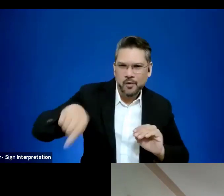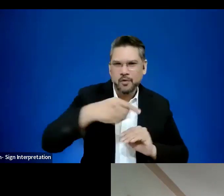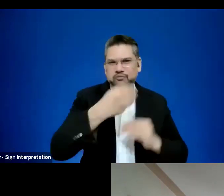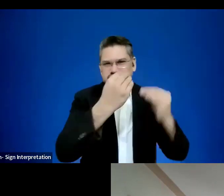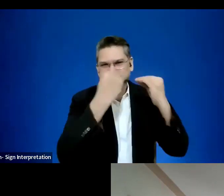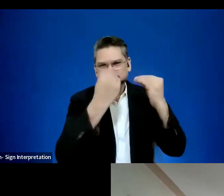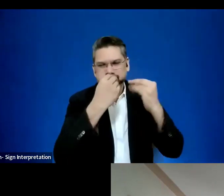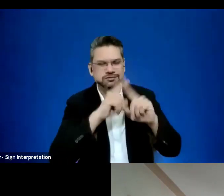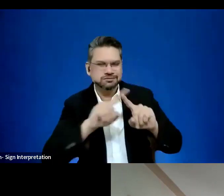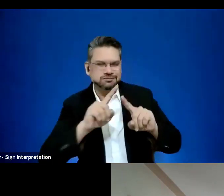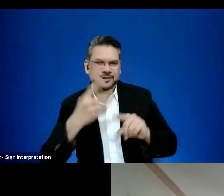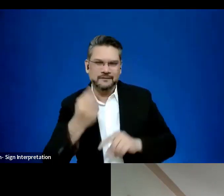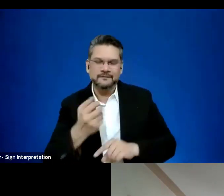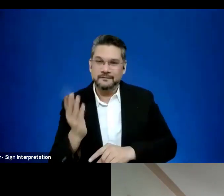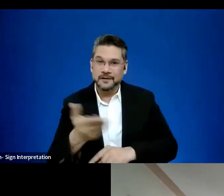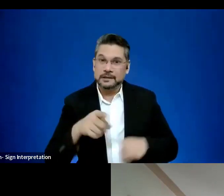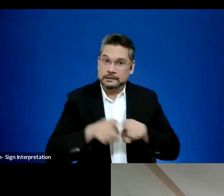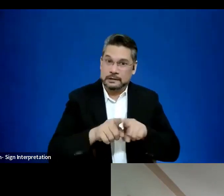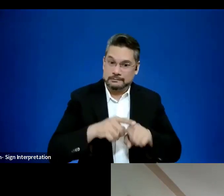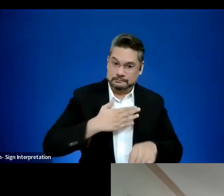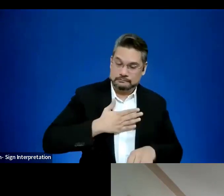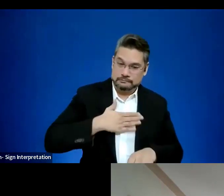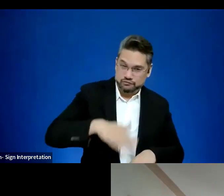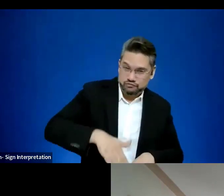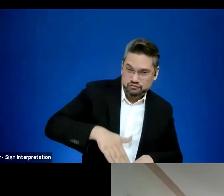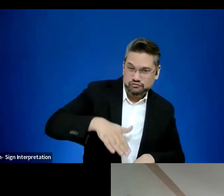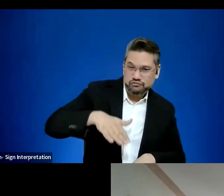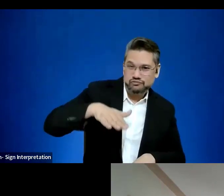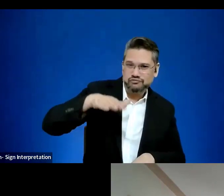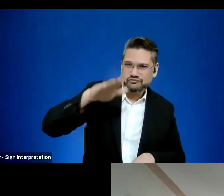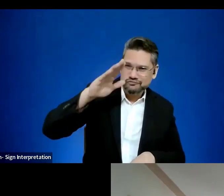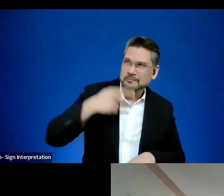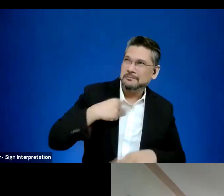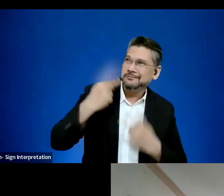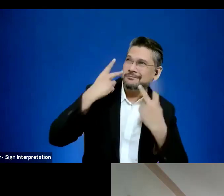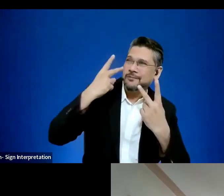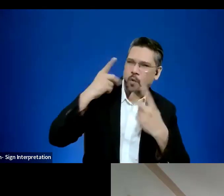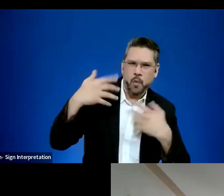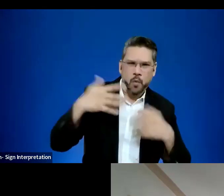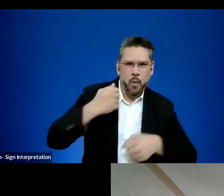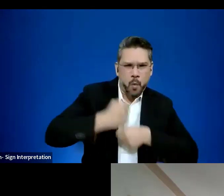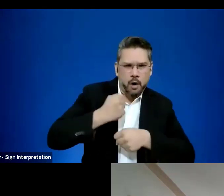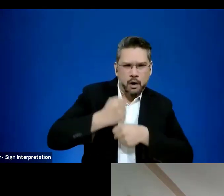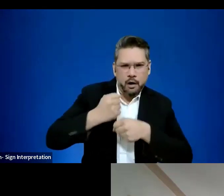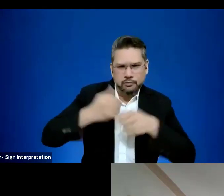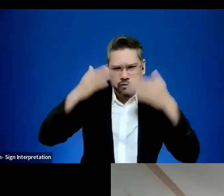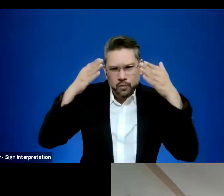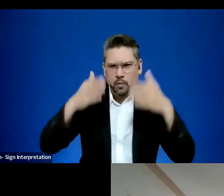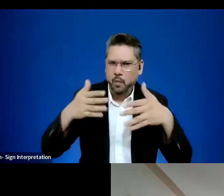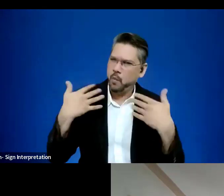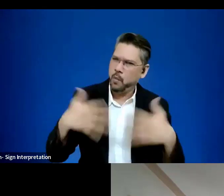在这我们是我们的荣幸的能够让我们的博士呢